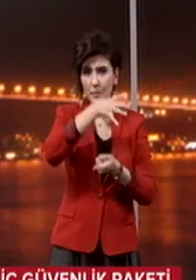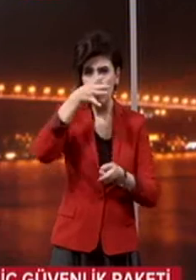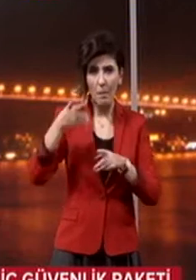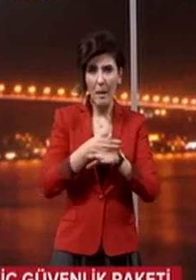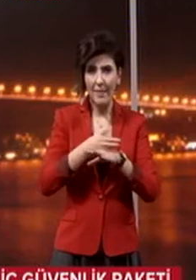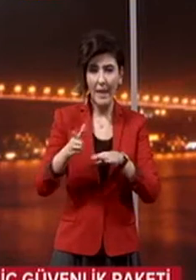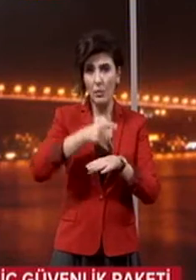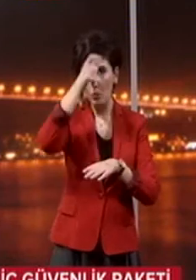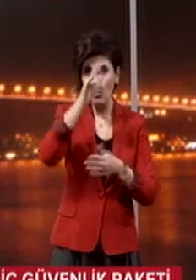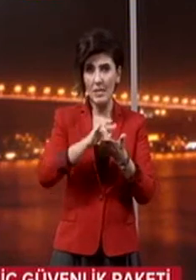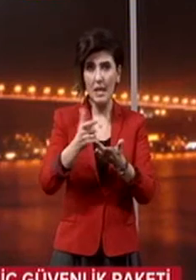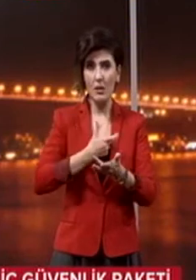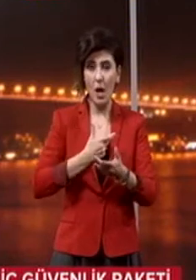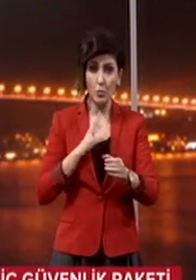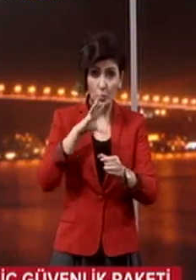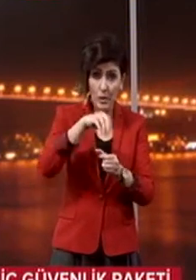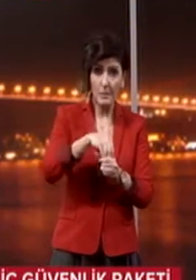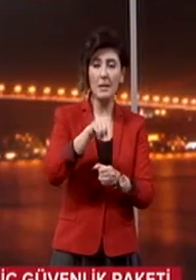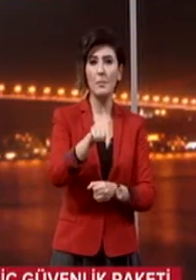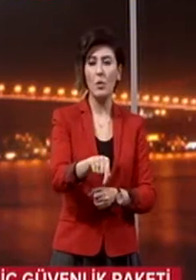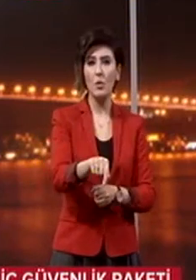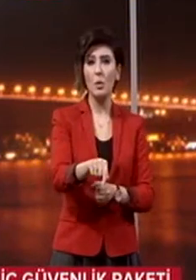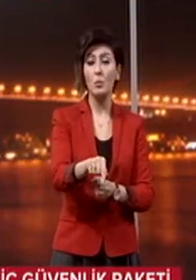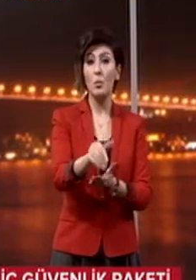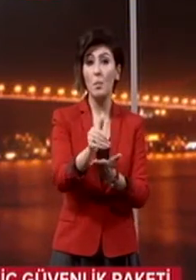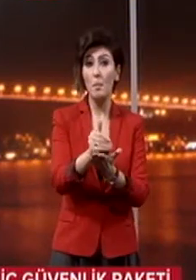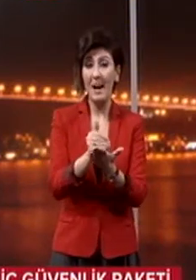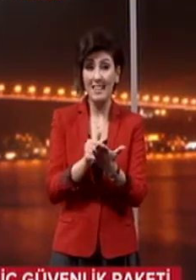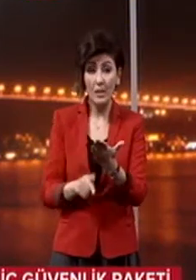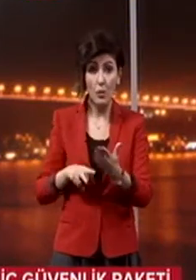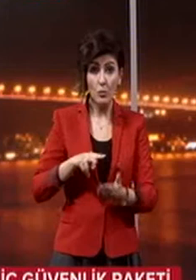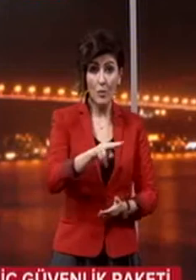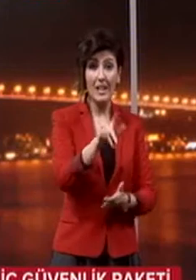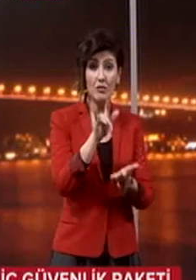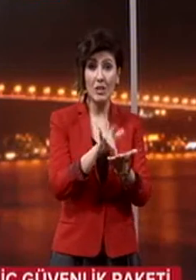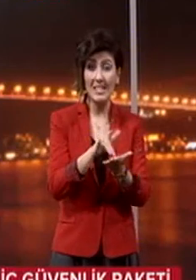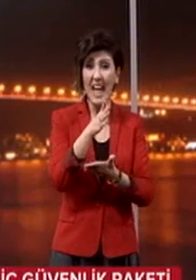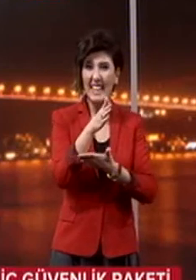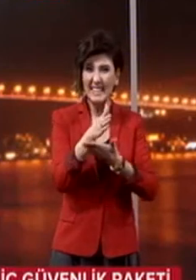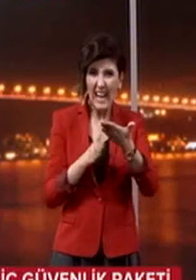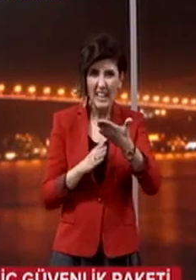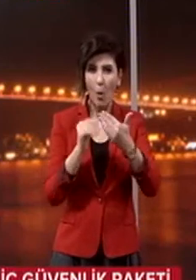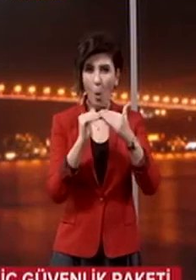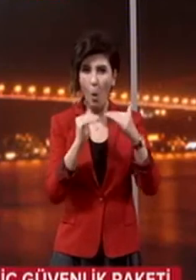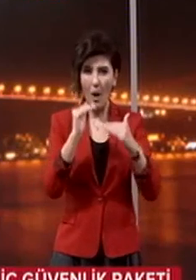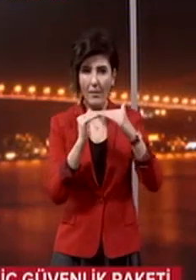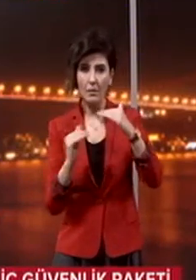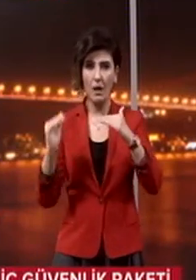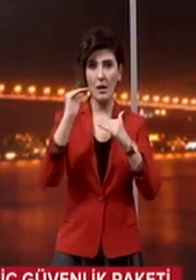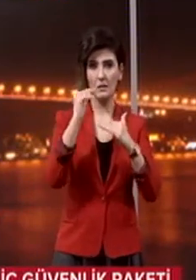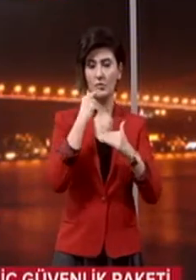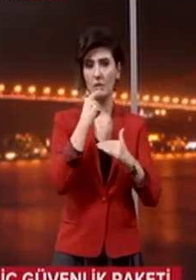Türk Ceza Kanunu kapsamına alınacak ve bu maddelere yönelik cezalar yarı oranında artırılacak.